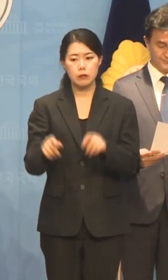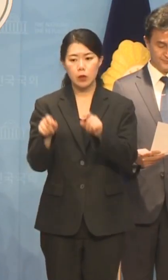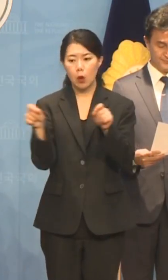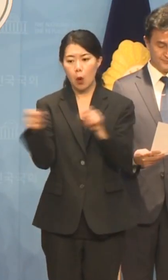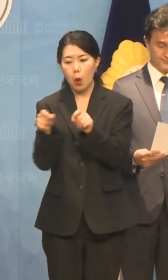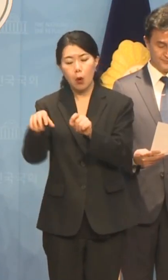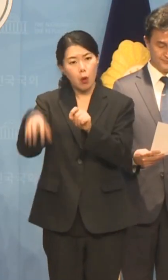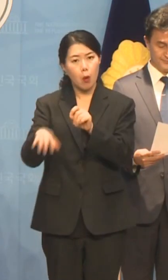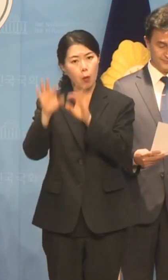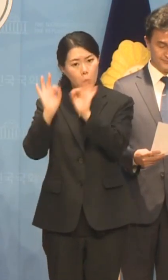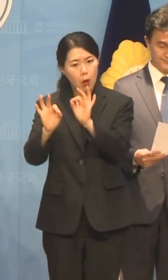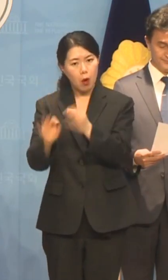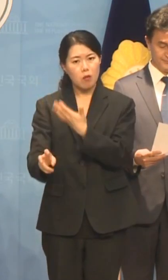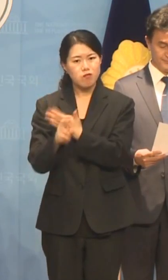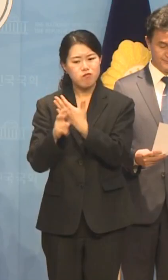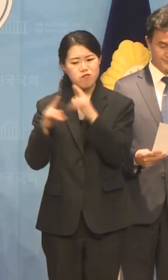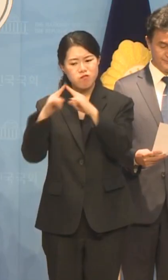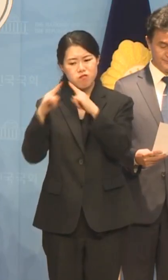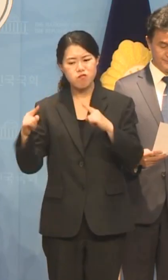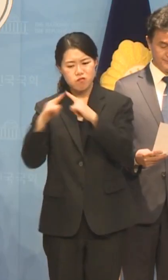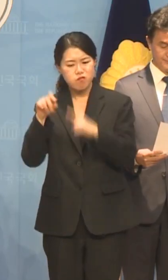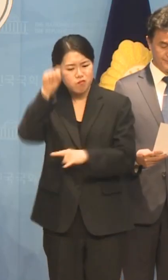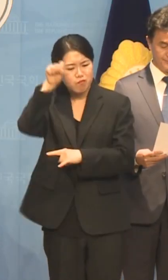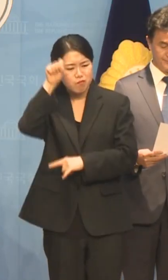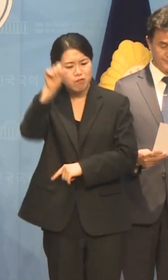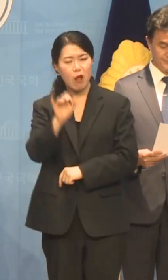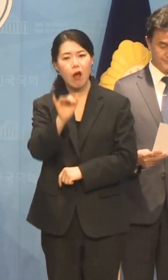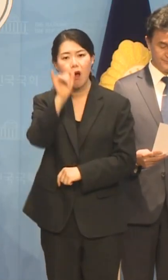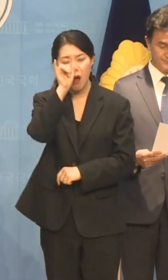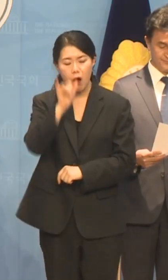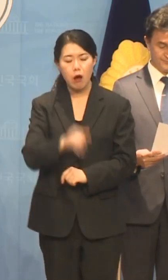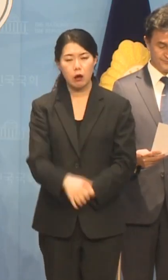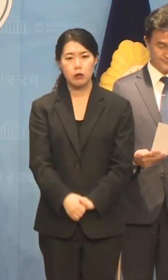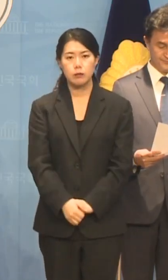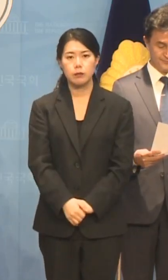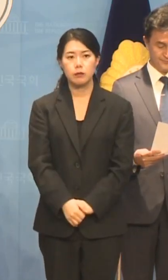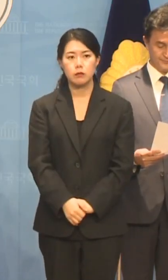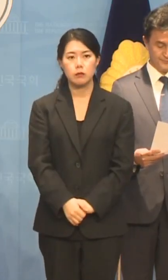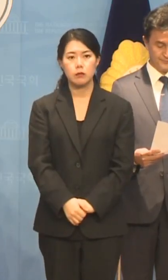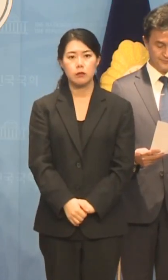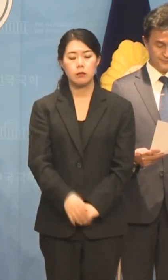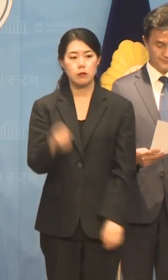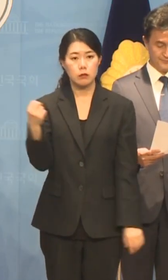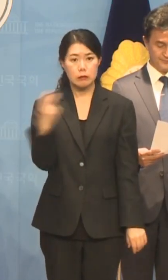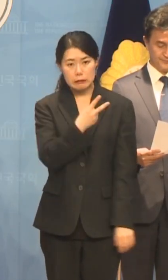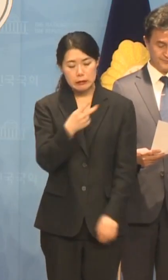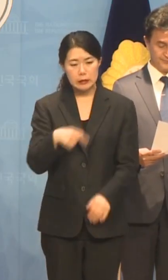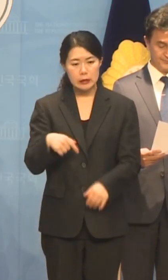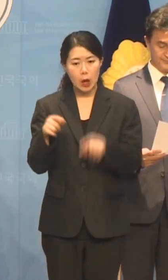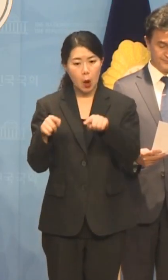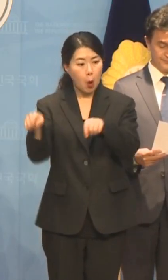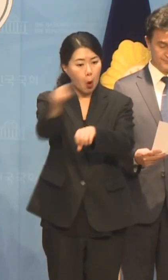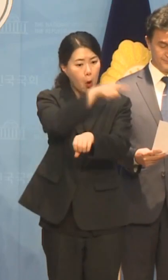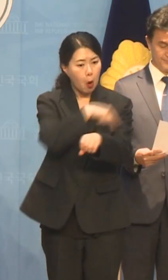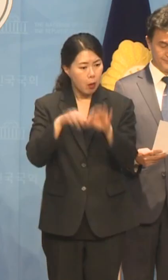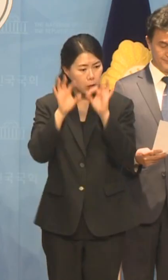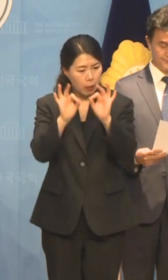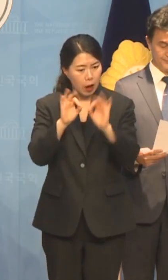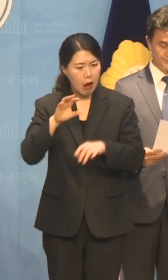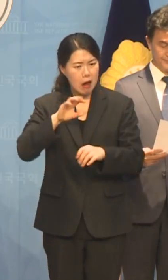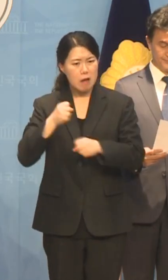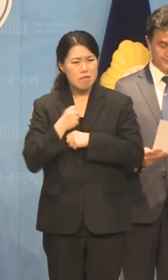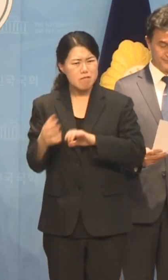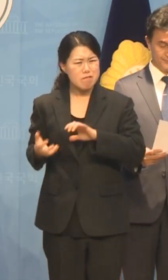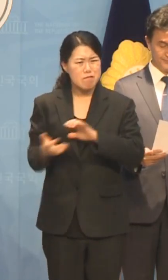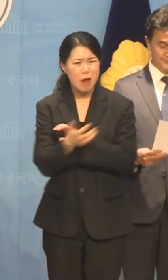옆에는 불법 농성 천막이 버젓이 자리 잡고 있고, 주변 벽에는 내란을